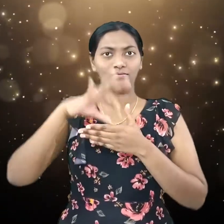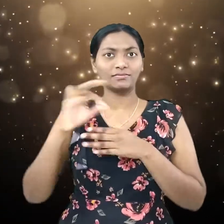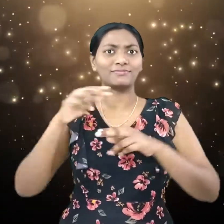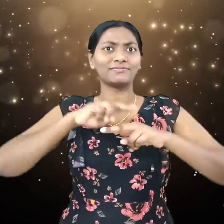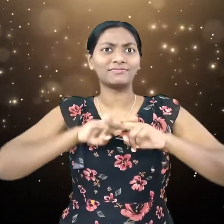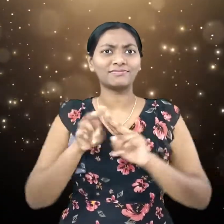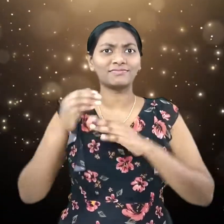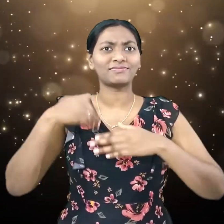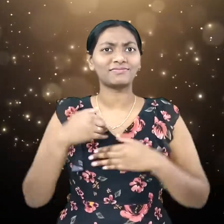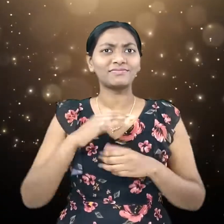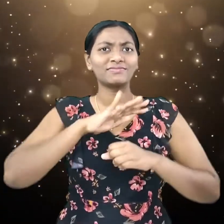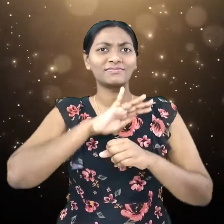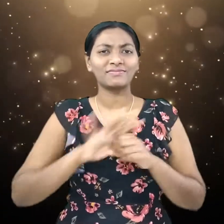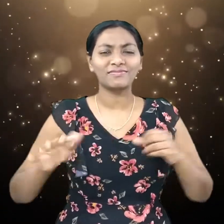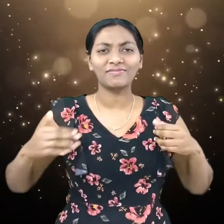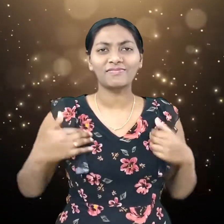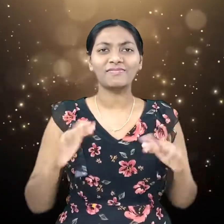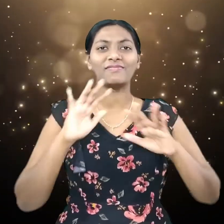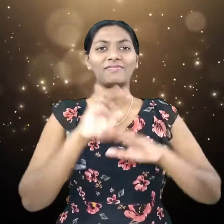आत्मा से भरा हुआ।